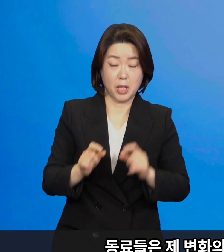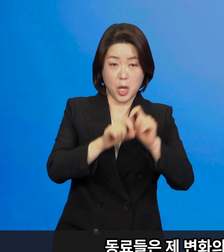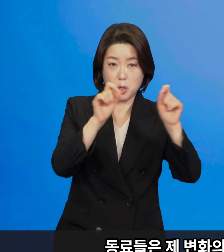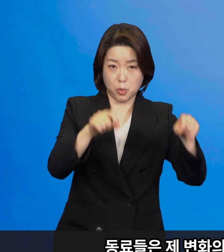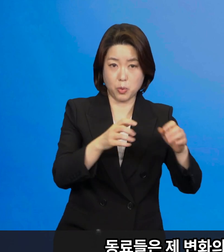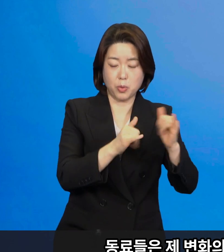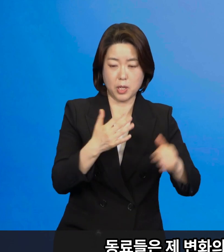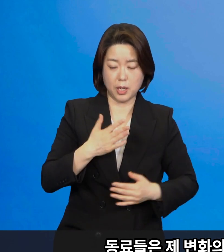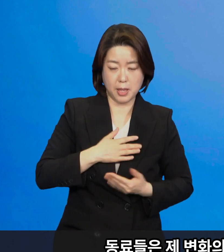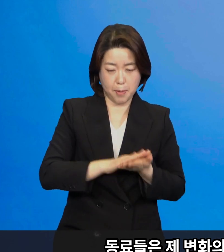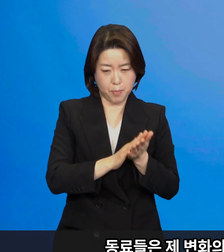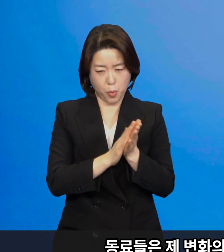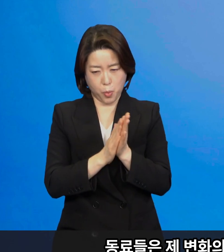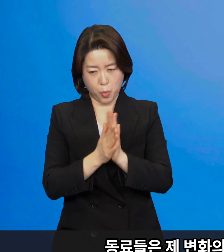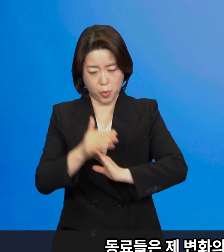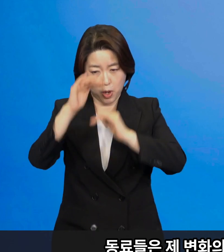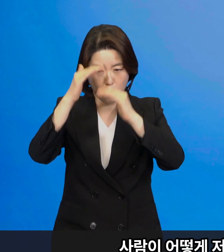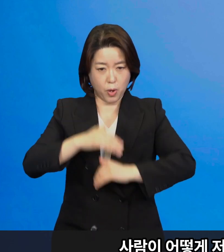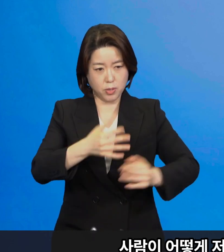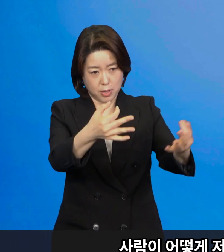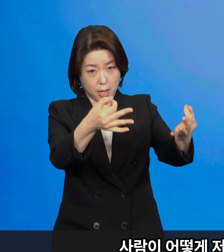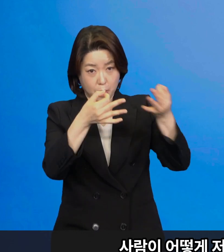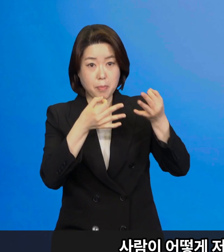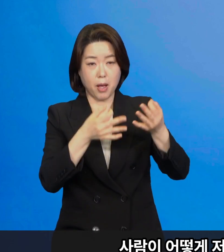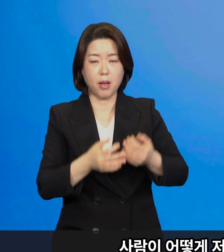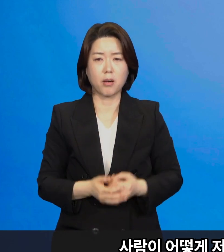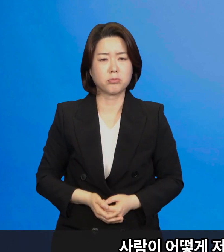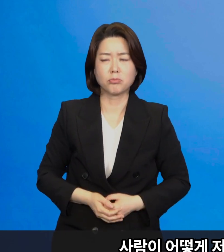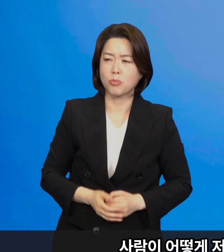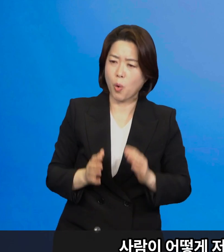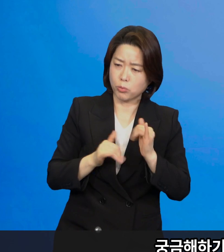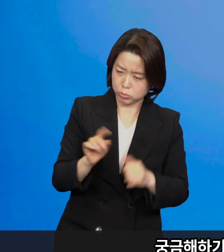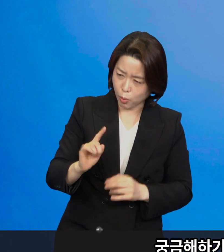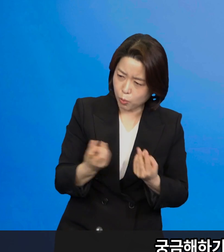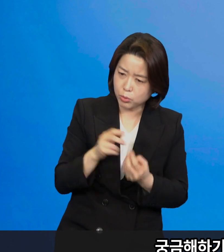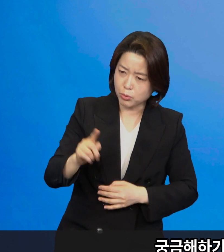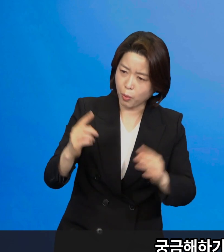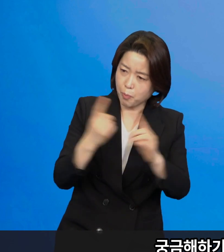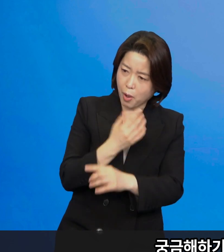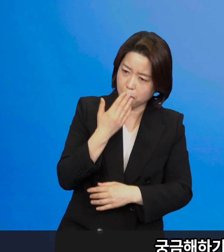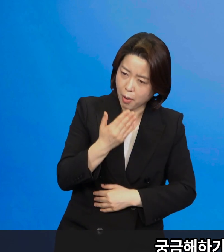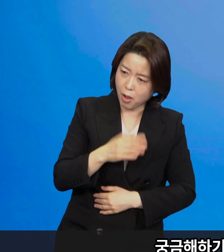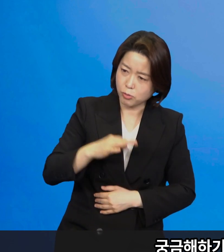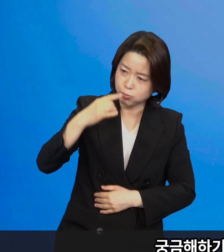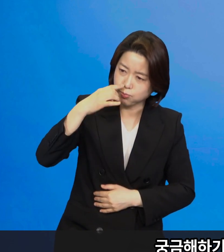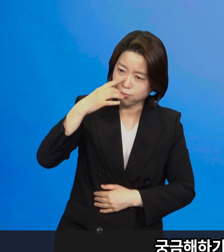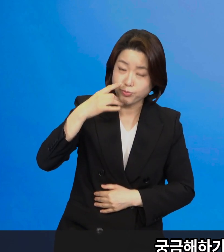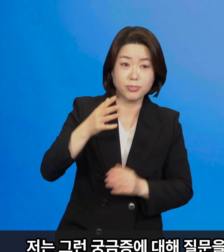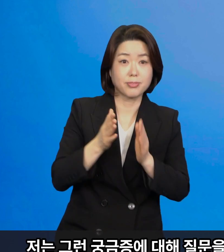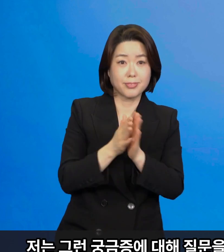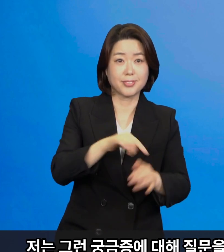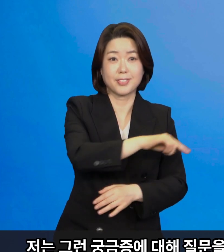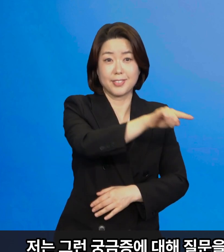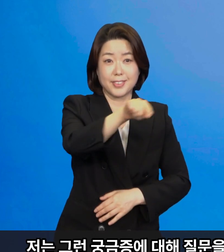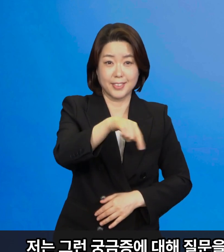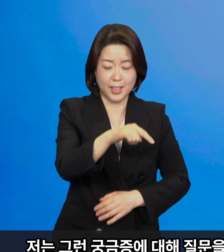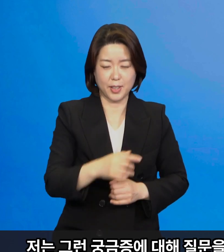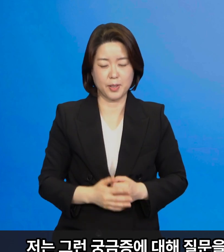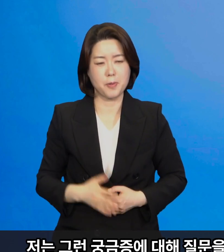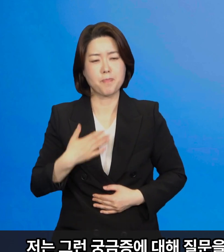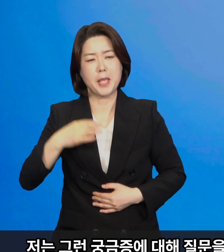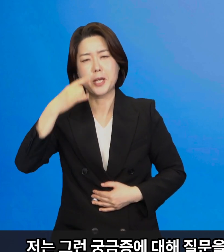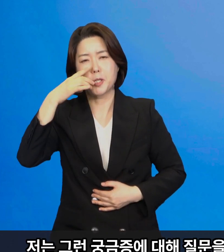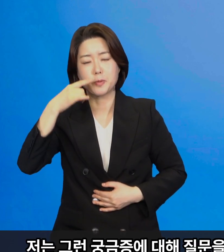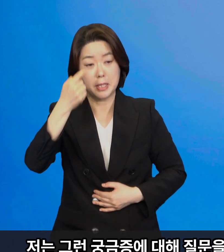동료들은 제 변화의 과정을 다 지켜보았고 사람이 어떻게 저렇게 바뀔 수 있을까 궁금해하기 시작했습니다. 저는 그런 궁금증에